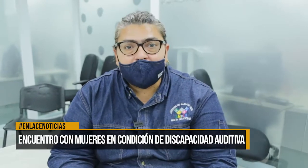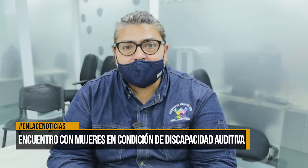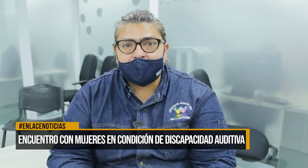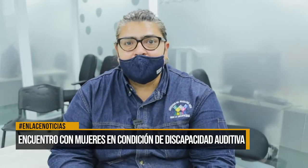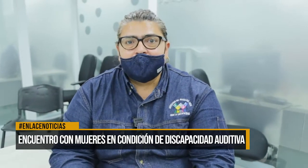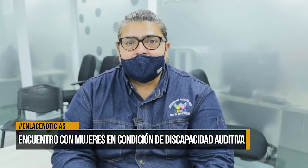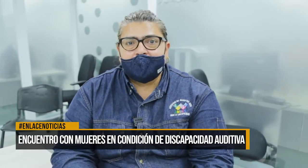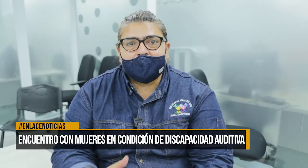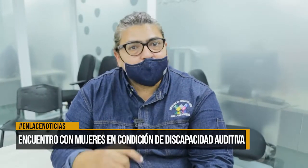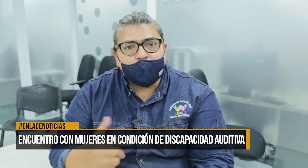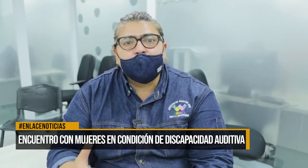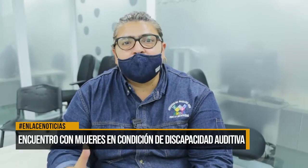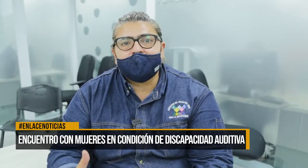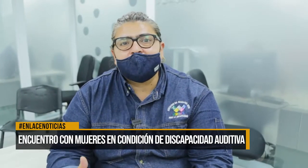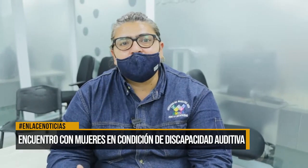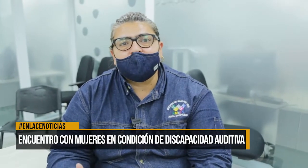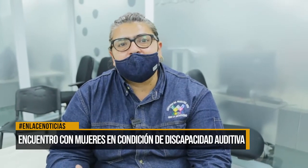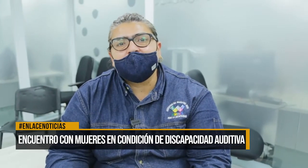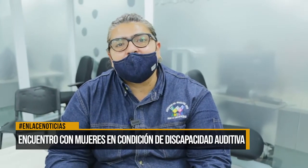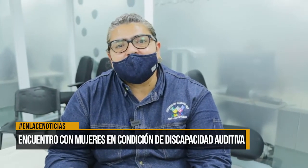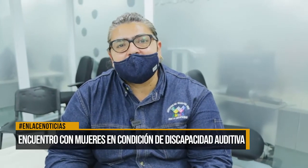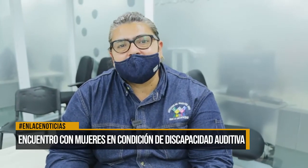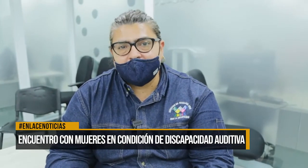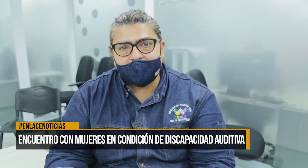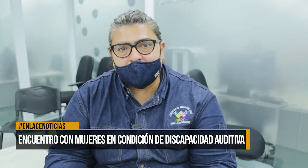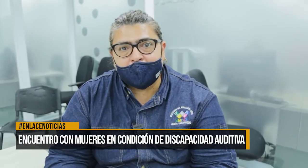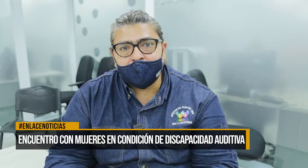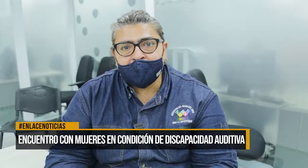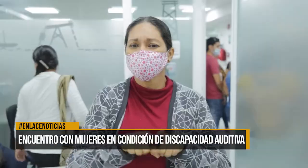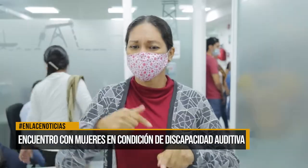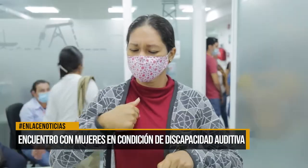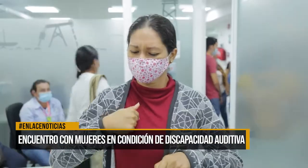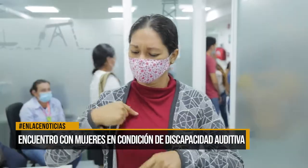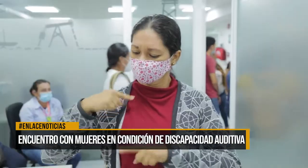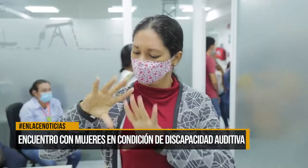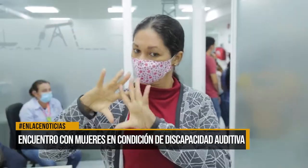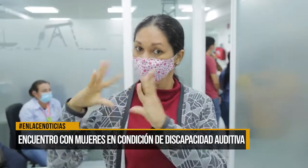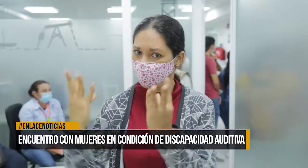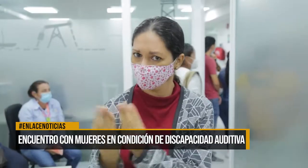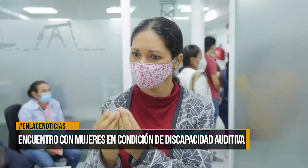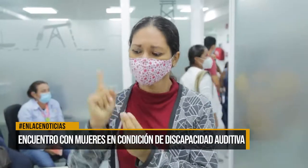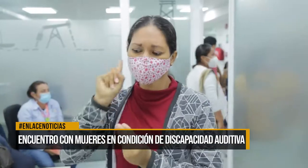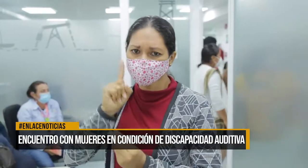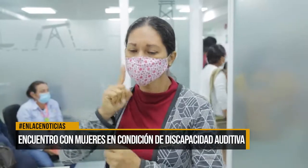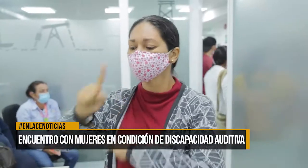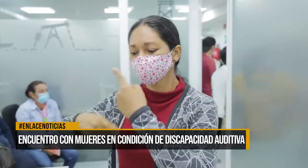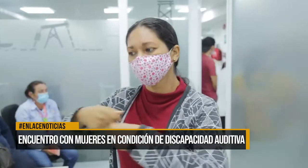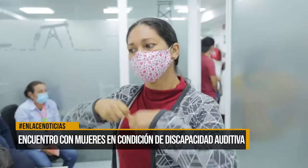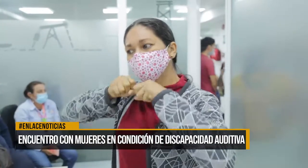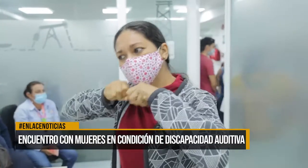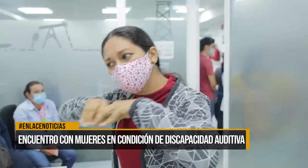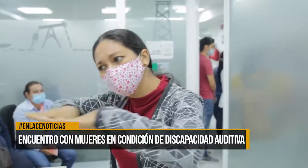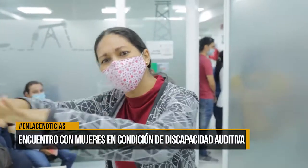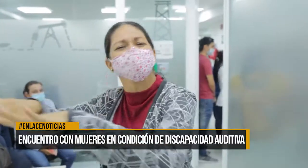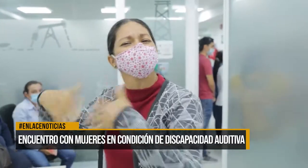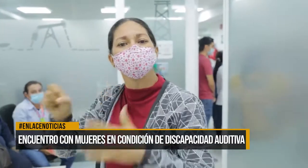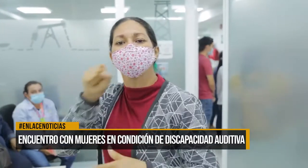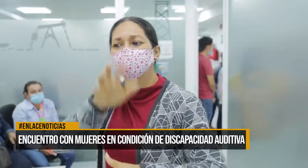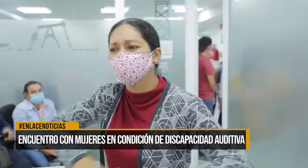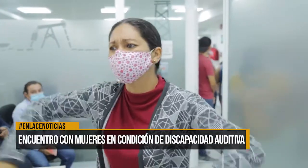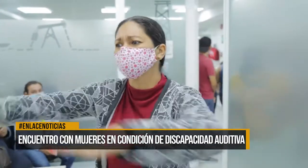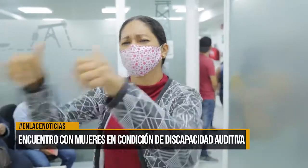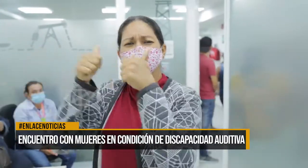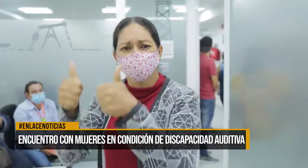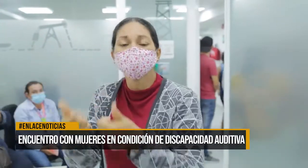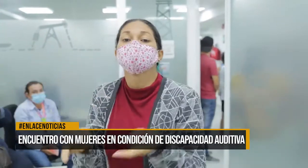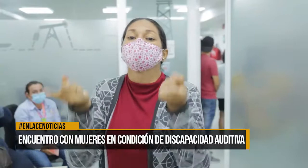en cuenta todo lo que es el concepto de accesibilidad. Primero que todo, pues, sé que esto es un trabajo que